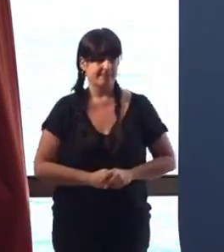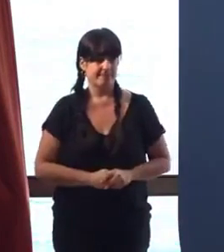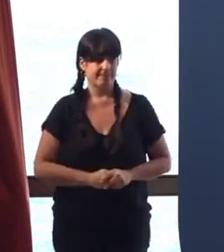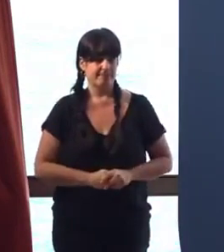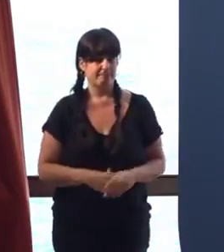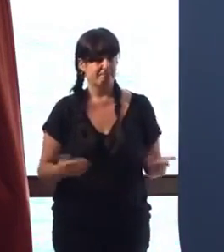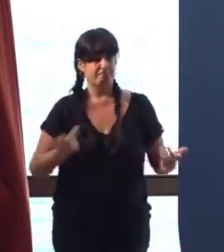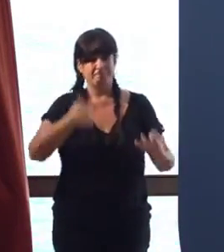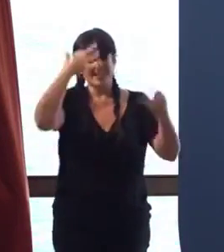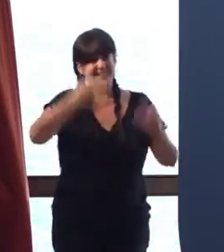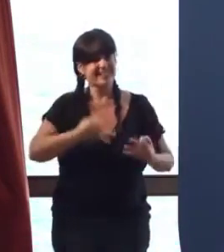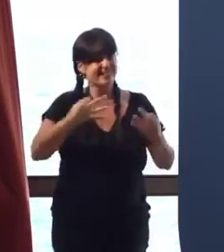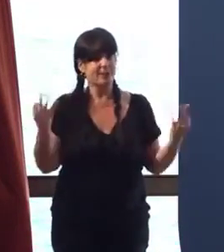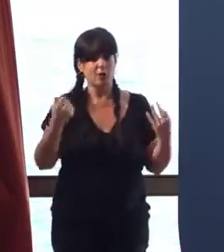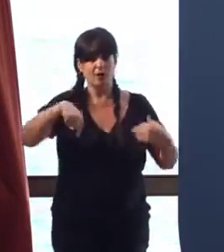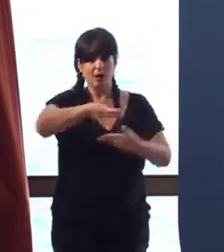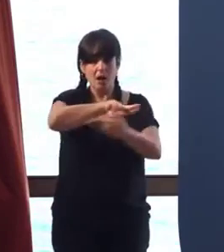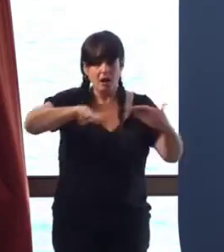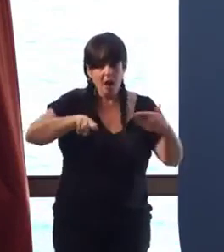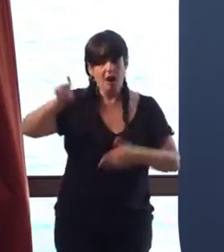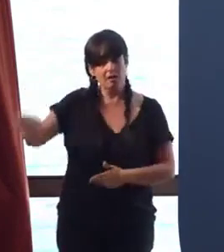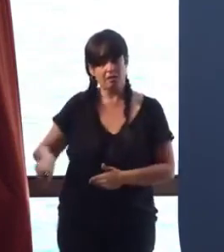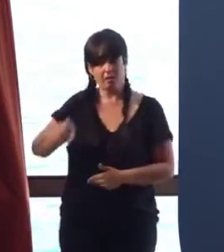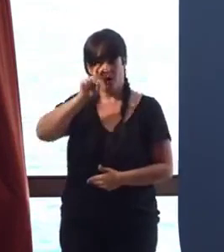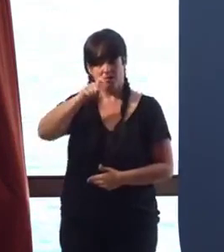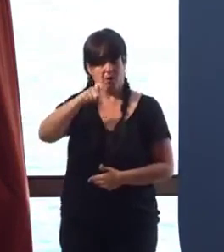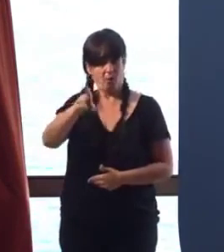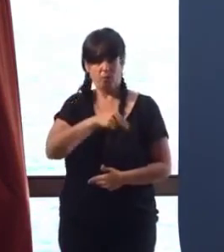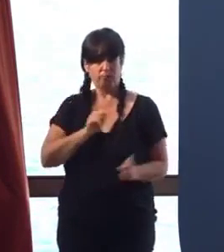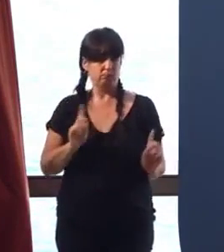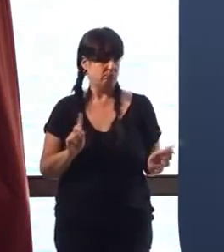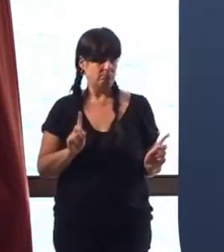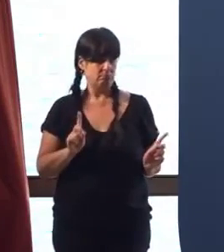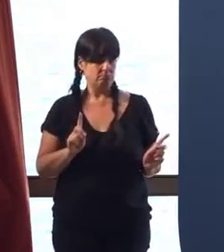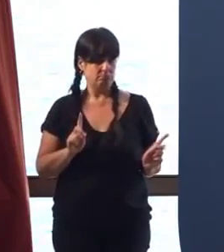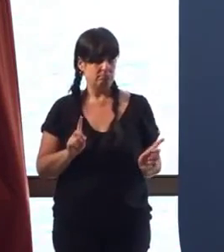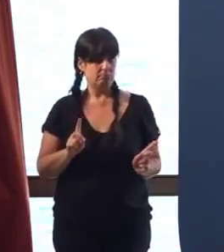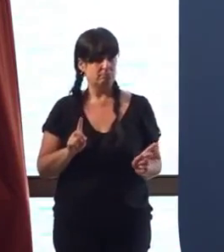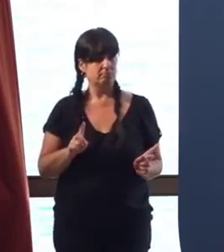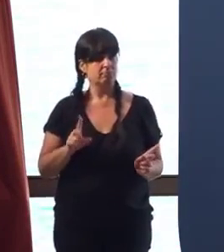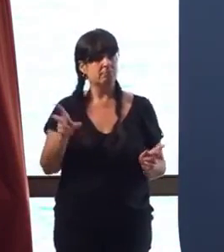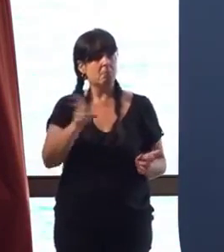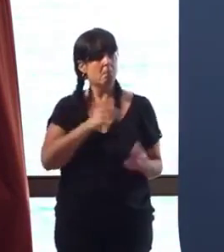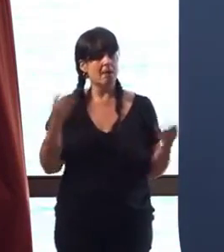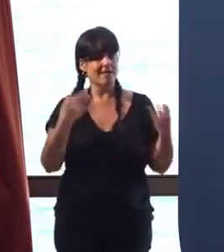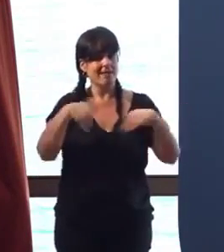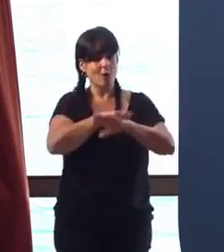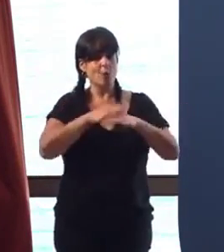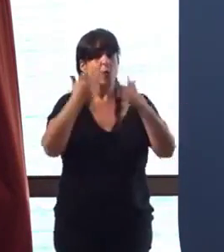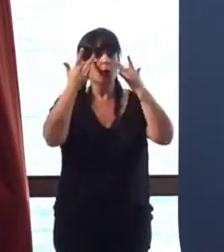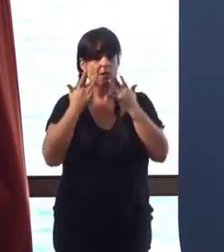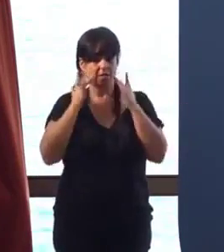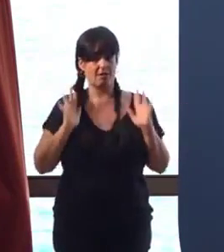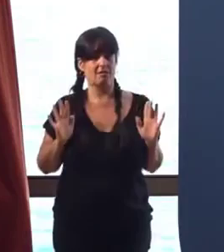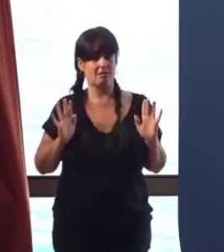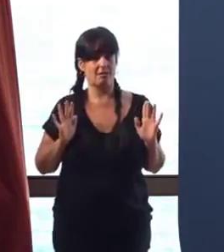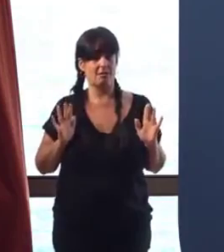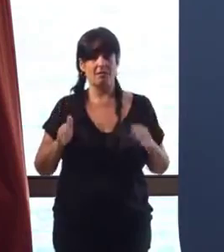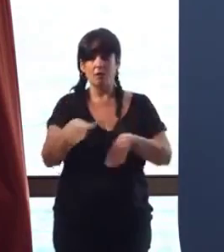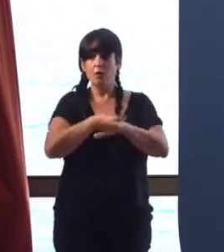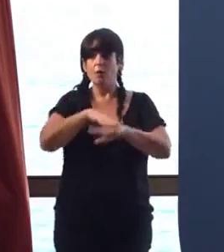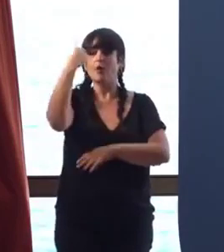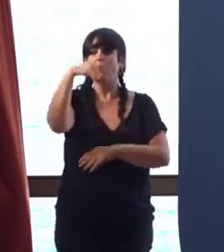Creo sencillamente que Galicia no se merece a Feijó ni al Partido Popular. Se merece un gobierno decente. Un gobierno que sepa que la política